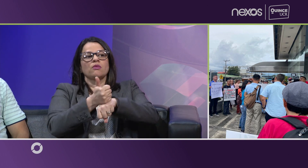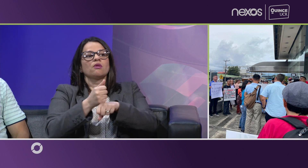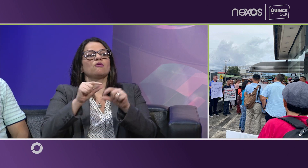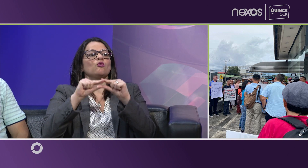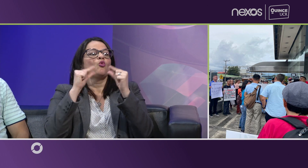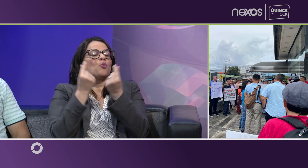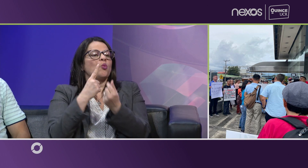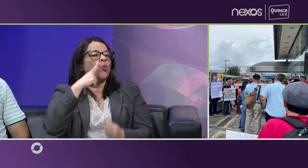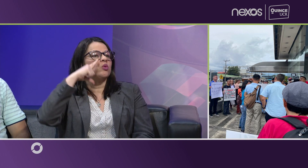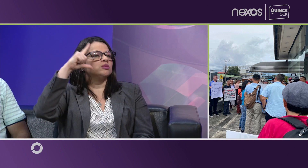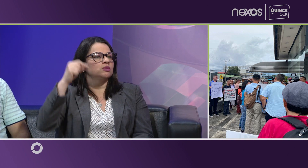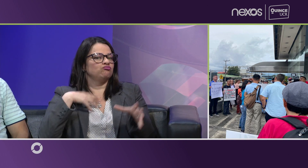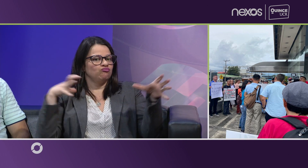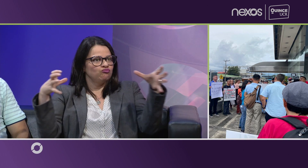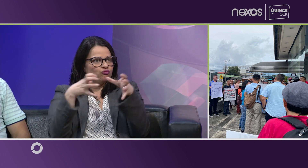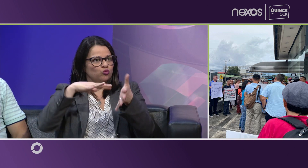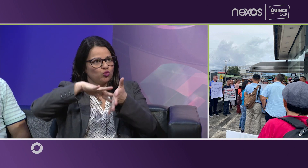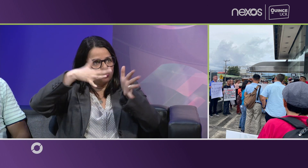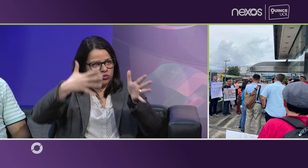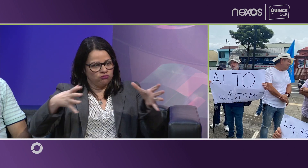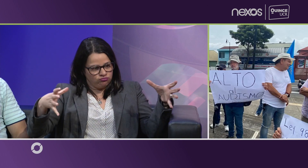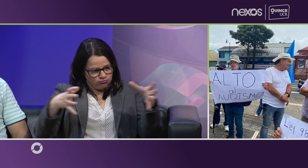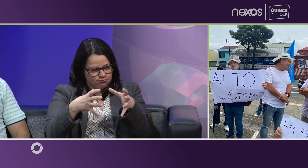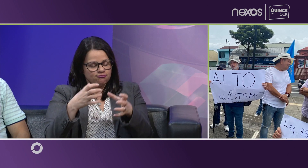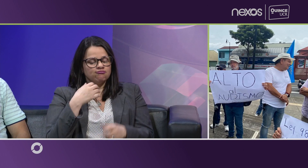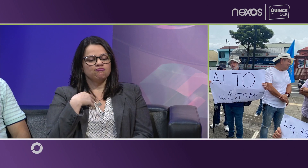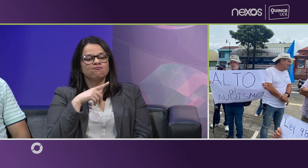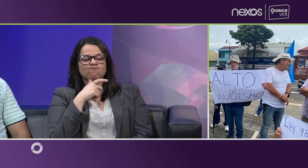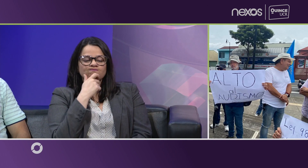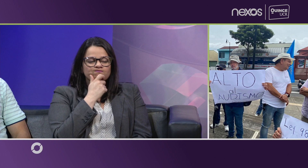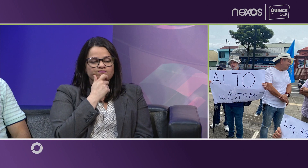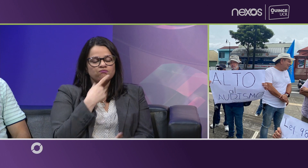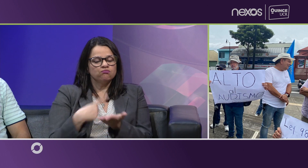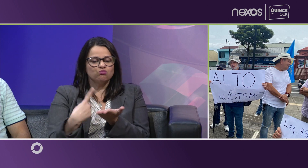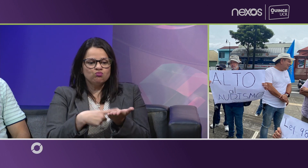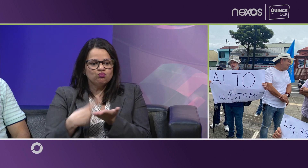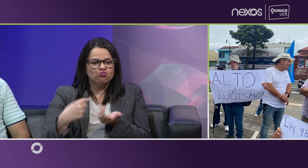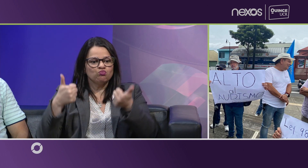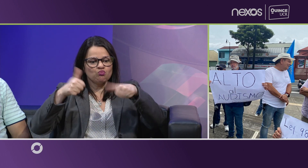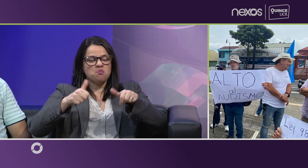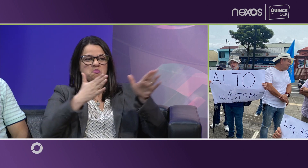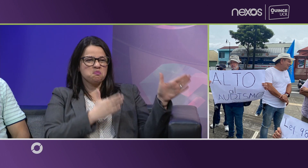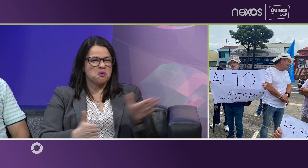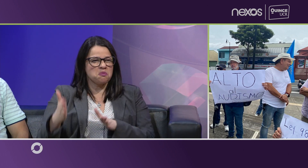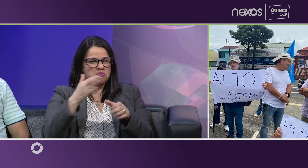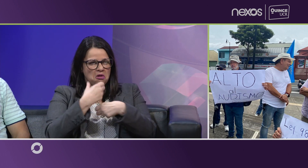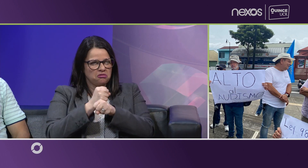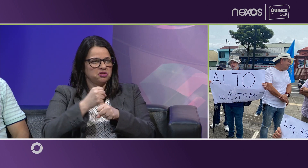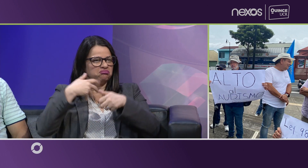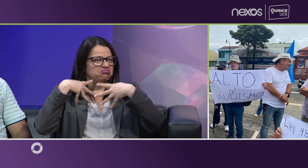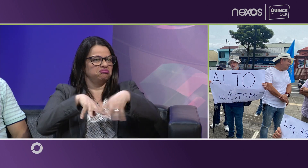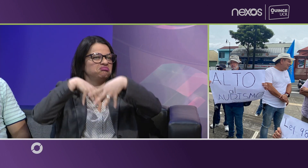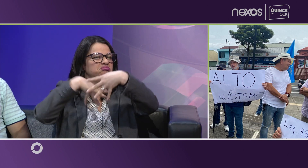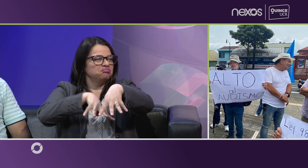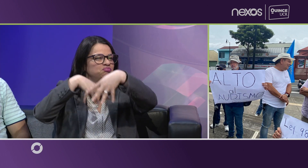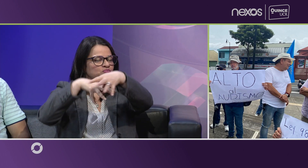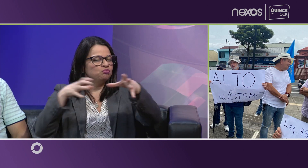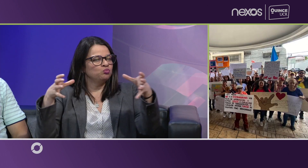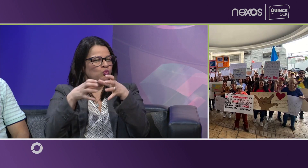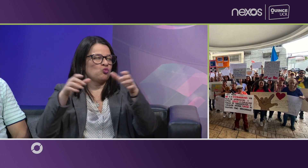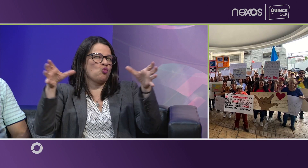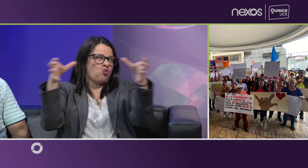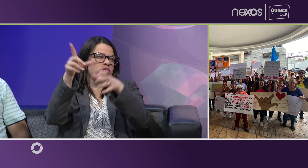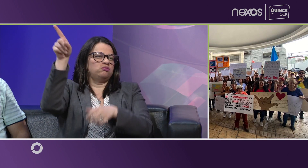estuvimos discutiendo y hicimos un grupo de WhatsApp donde estábamos todos y empezamos a discutir, y ahí empezó